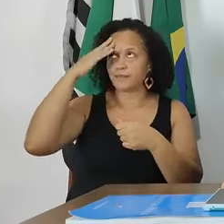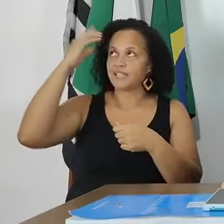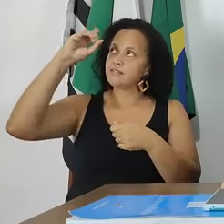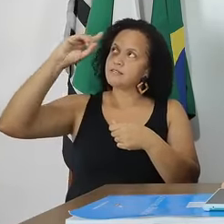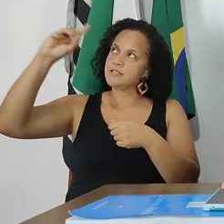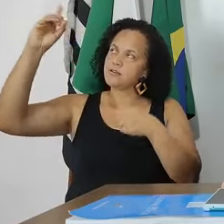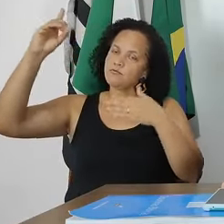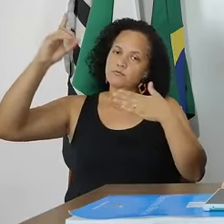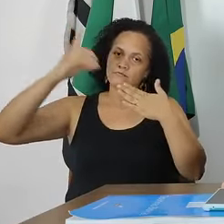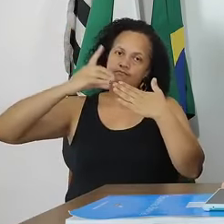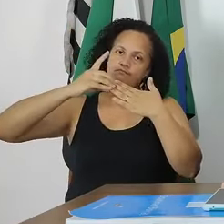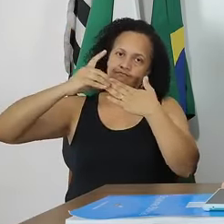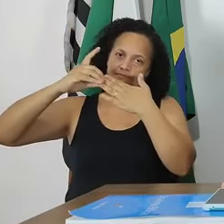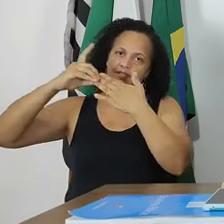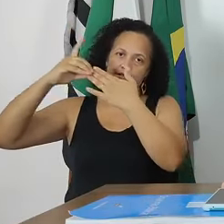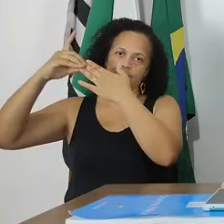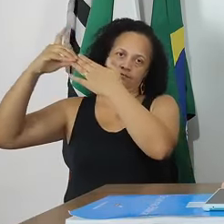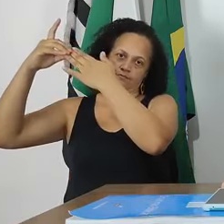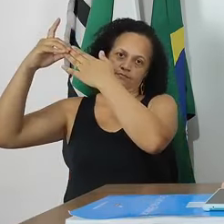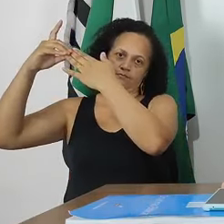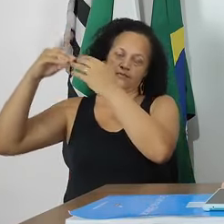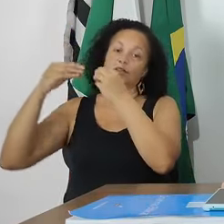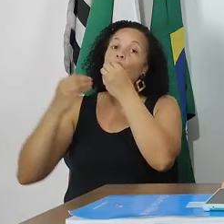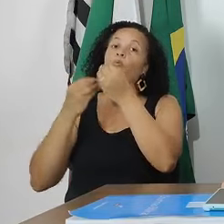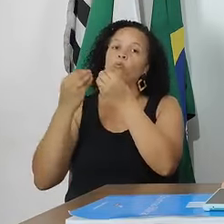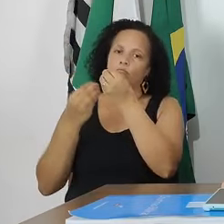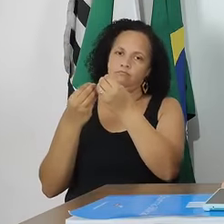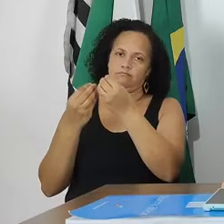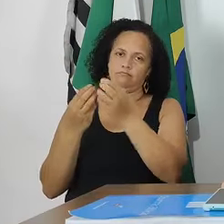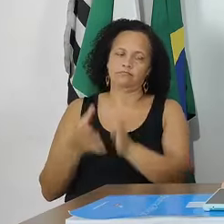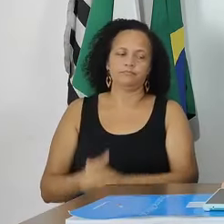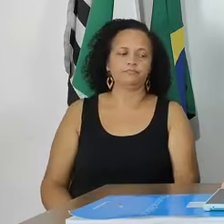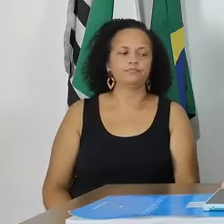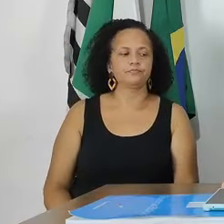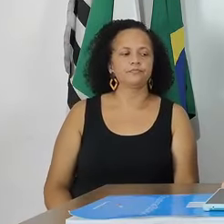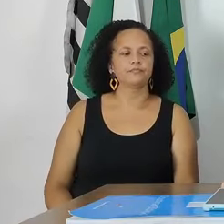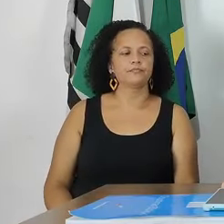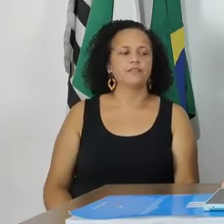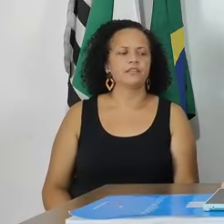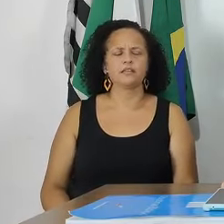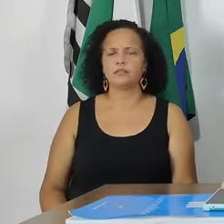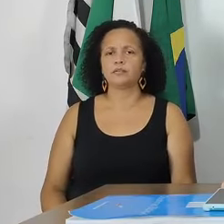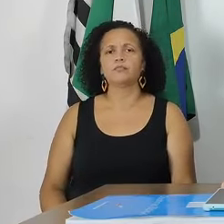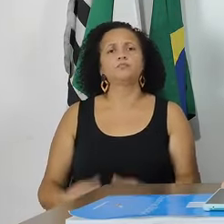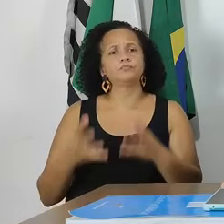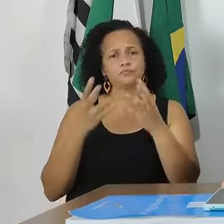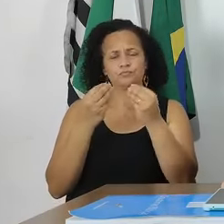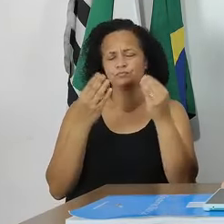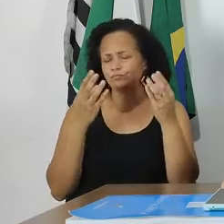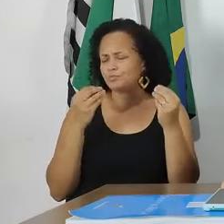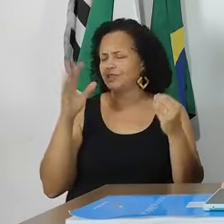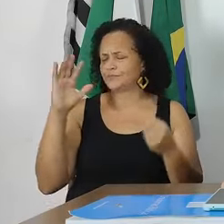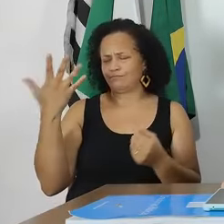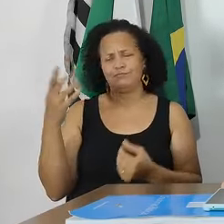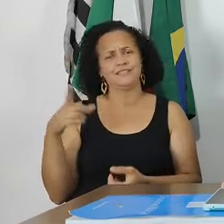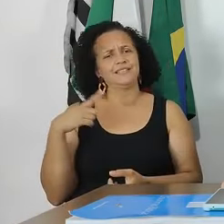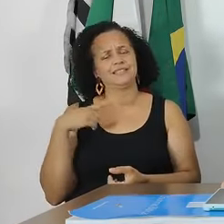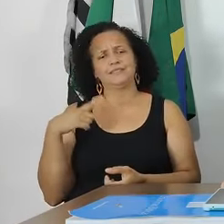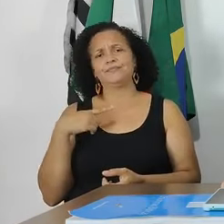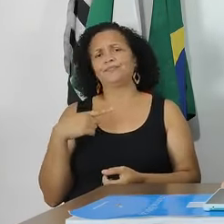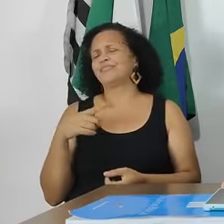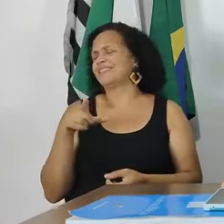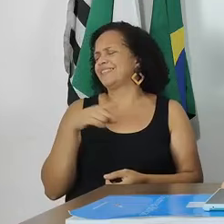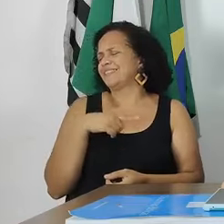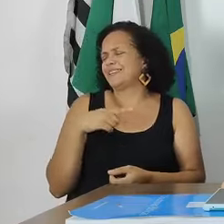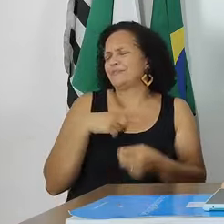Deus. Então é isso, né? Então muitas coisas estão sendo pregadas. E temos muitas opções. Às